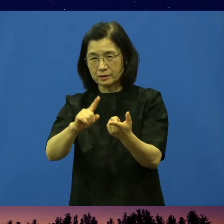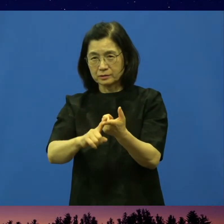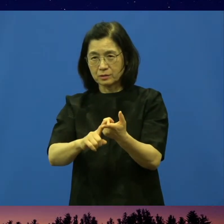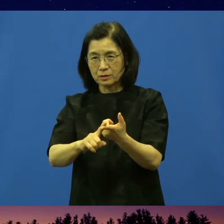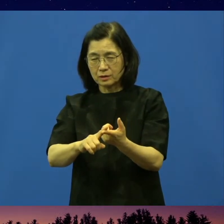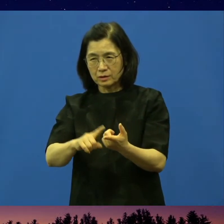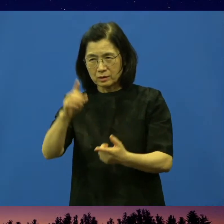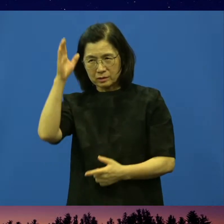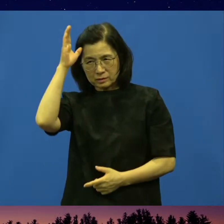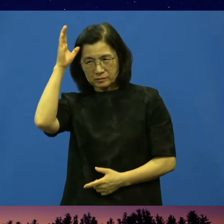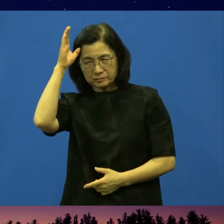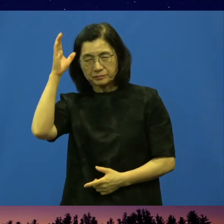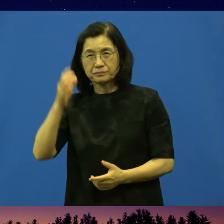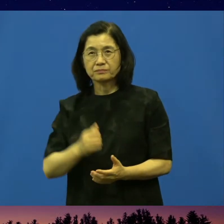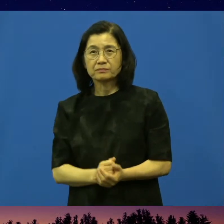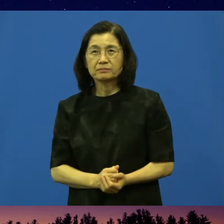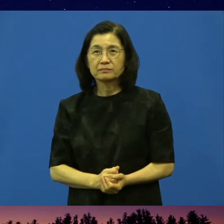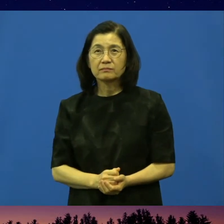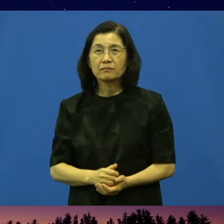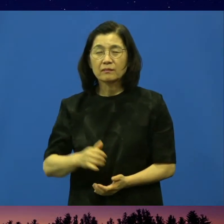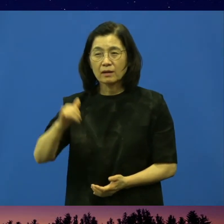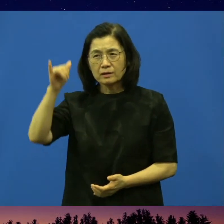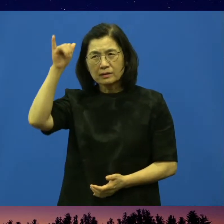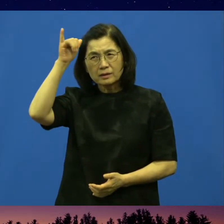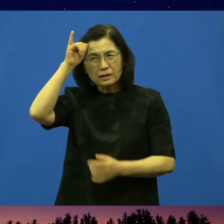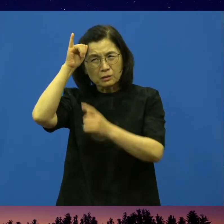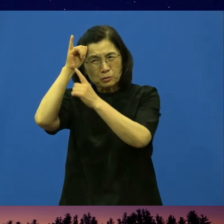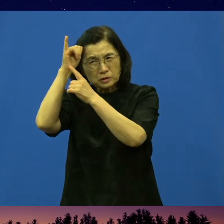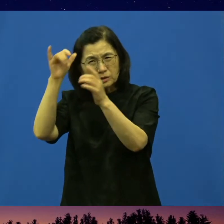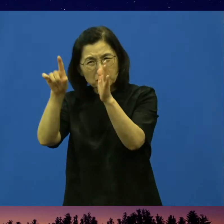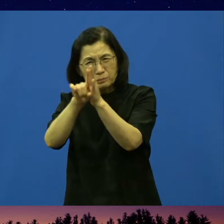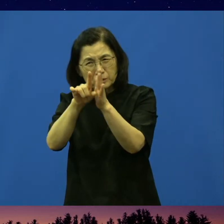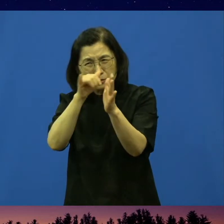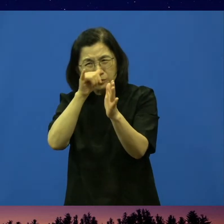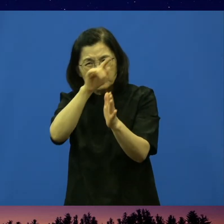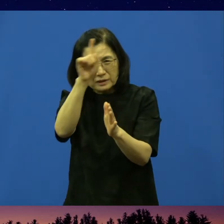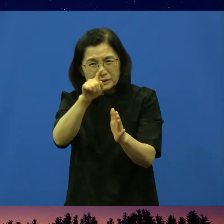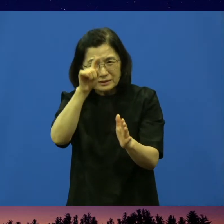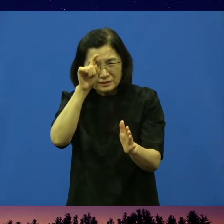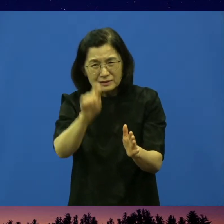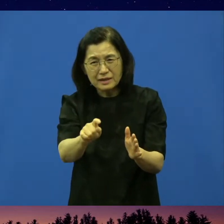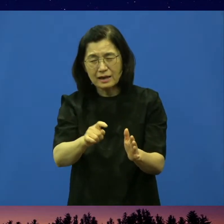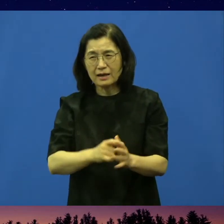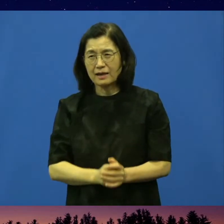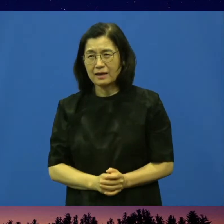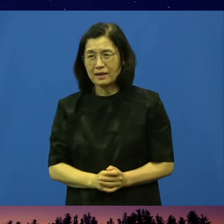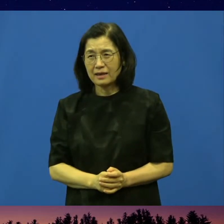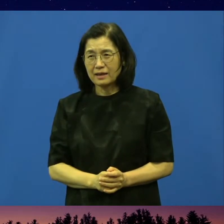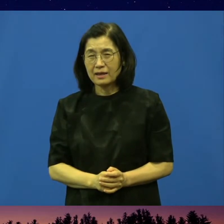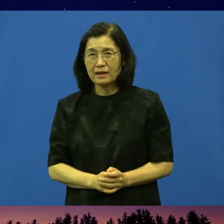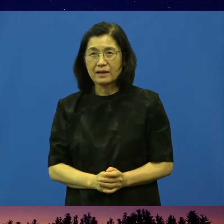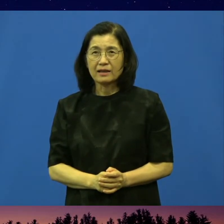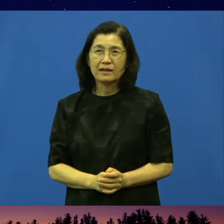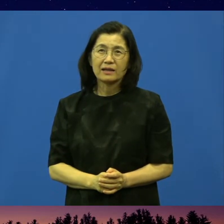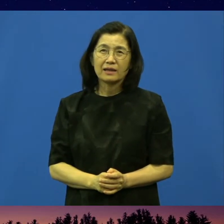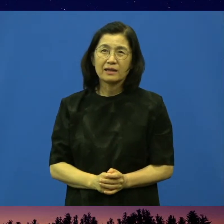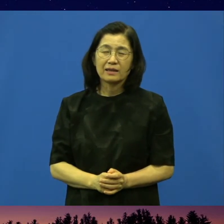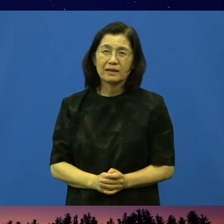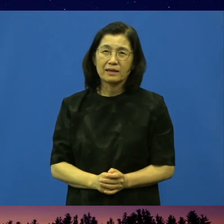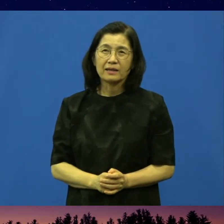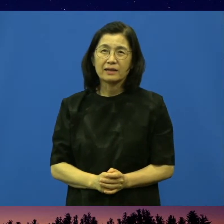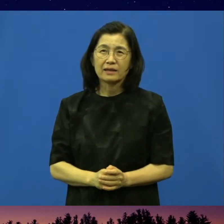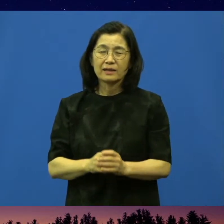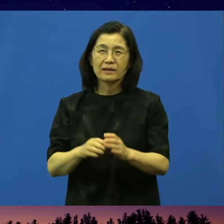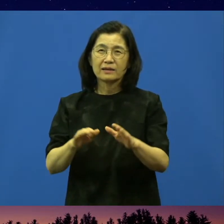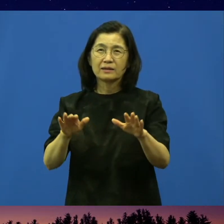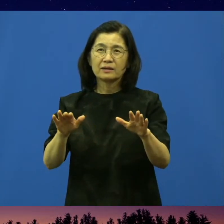가요. 인공지능을 과연 신뢰할 수 있느냐는 거예요. 지금 뭐 어디든 집어넣으면, 그죠? 챗GPT가